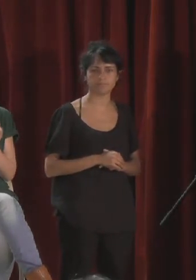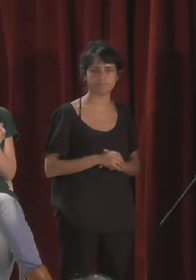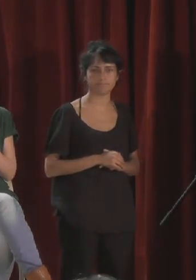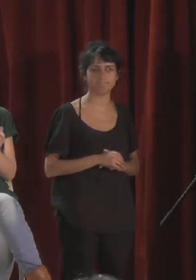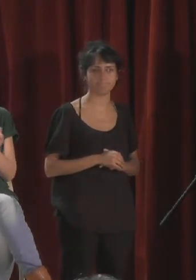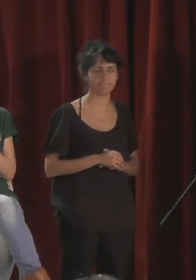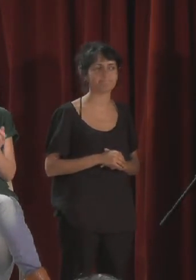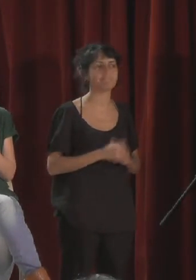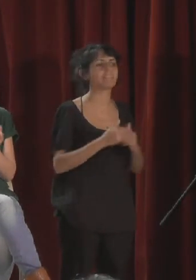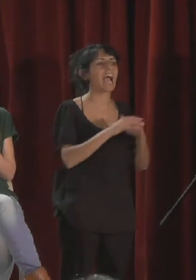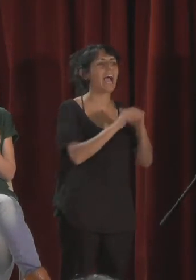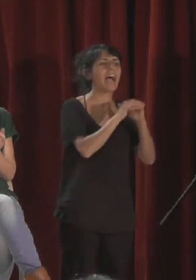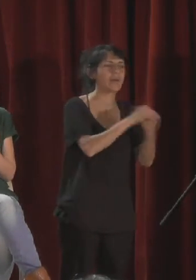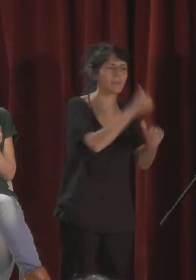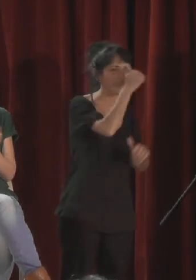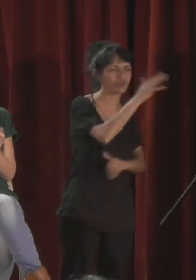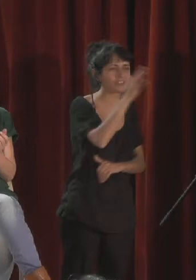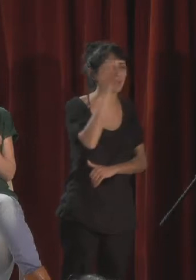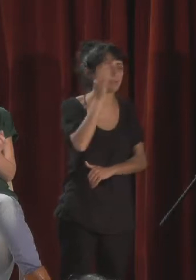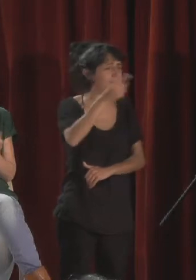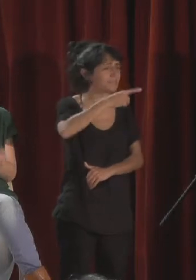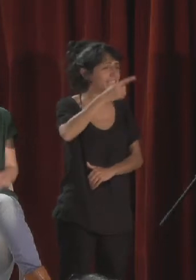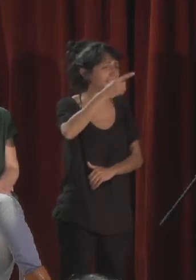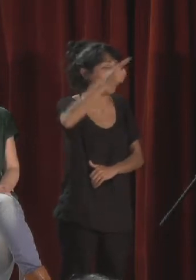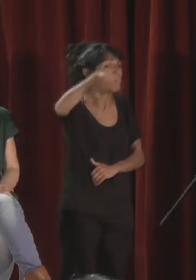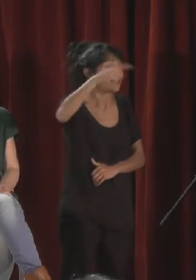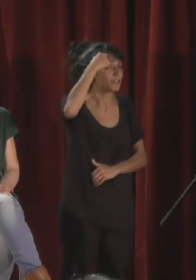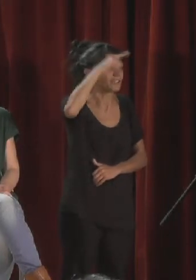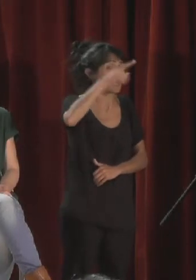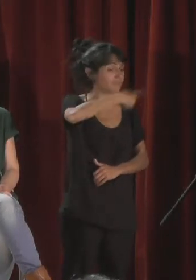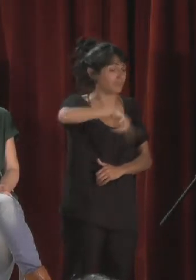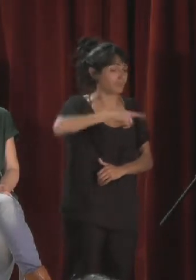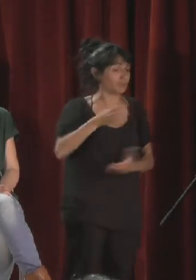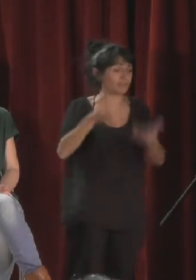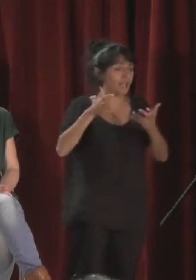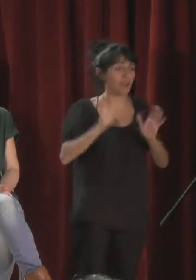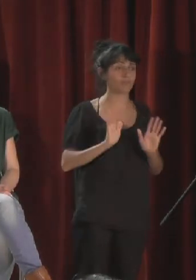E amigos, amigas, saben que imos gañar as eleccións. Saben que imos a